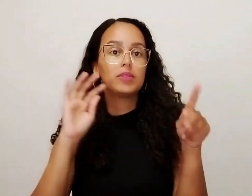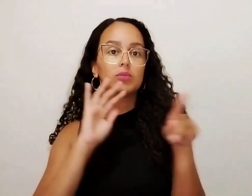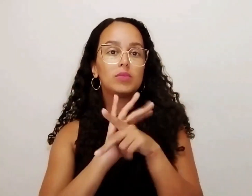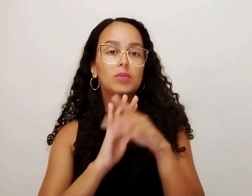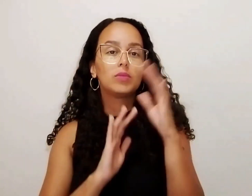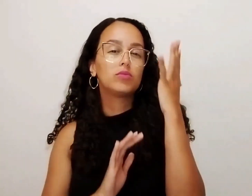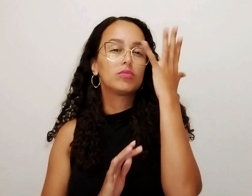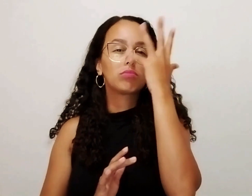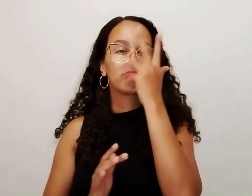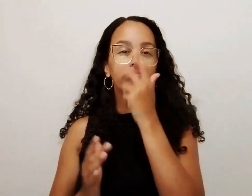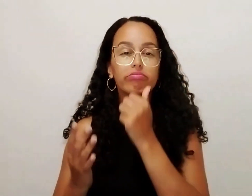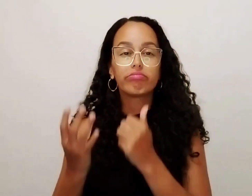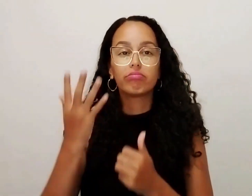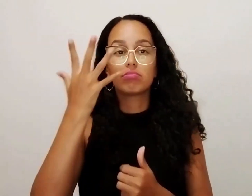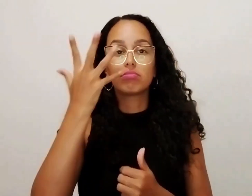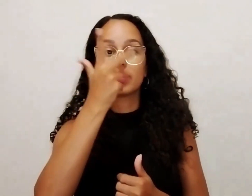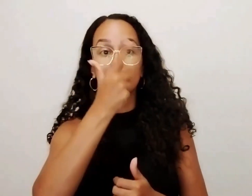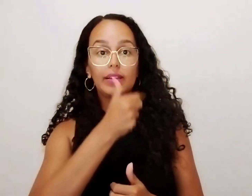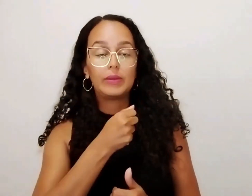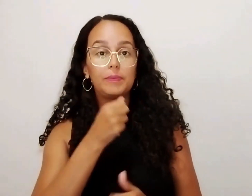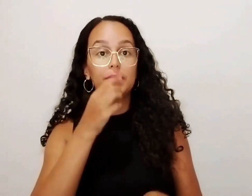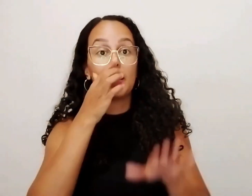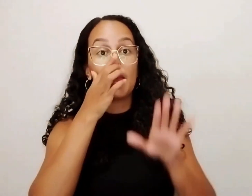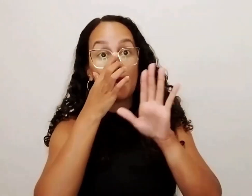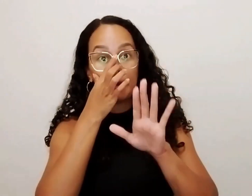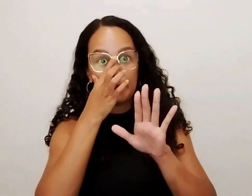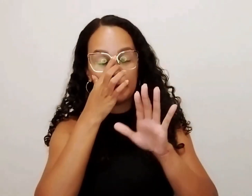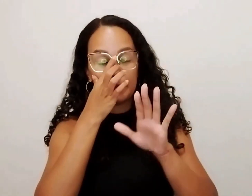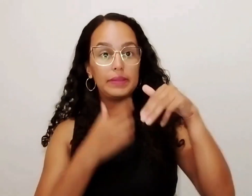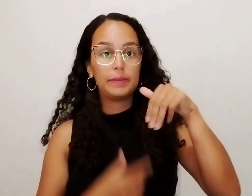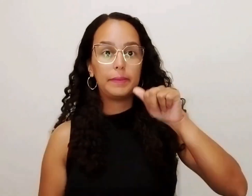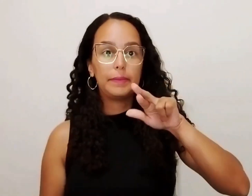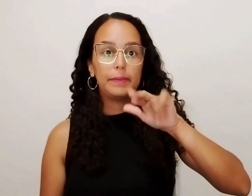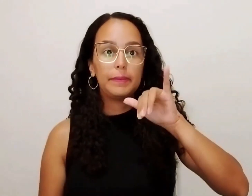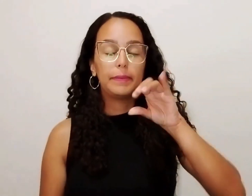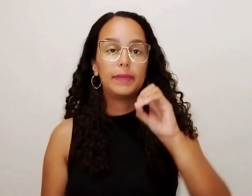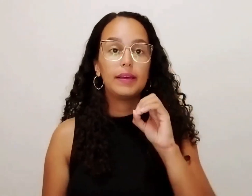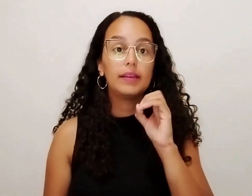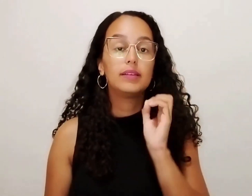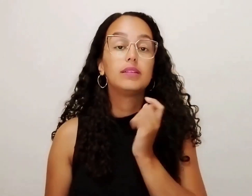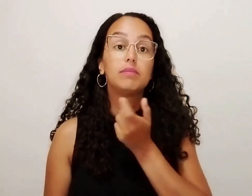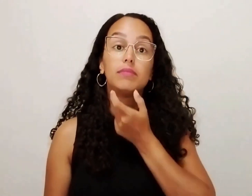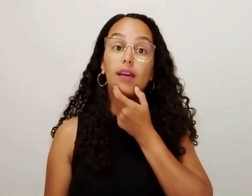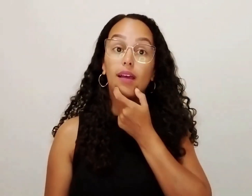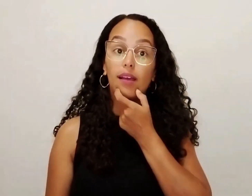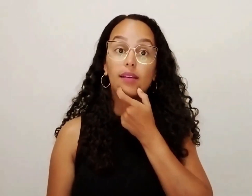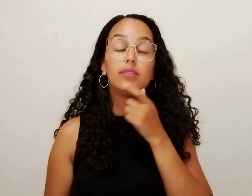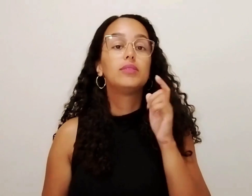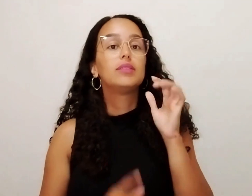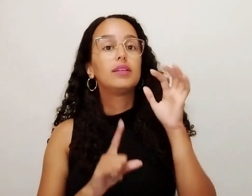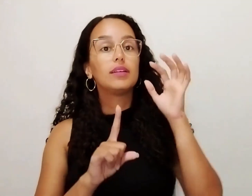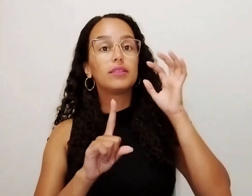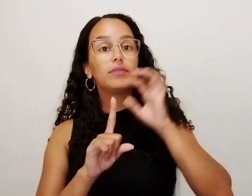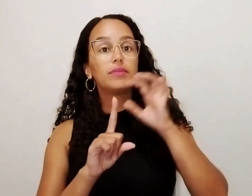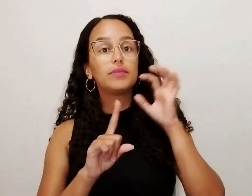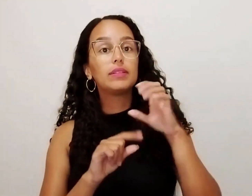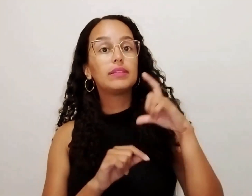influenciado pelas vanguardas, se tornou um grande crítico do movimento parnasiano. Ele